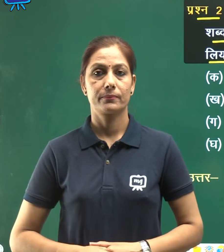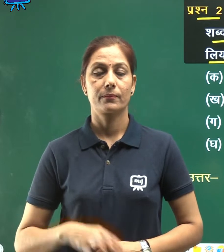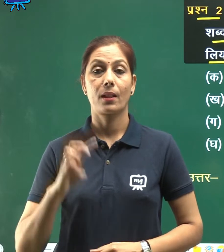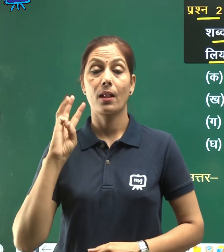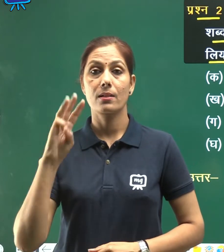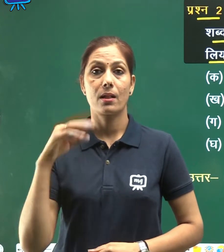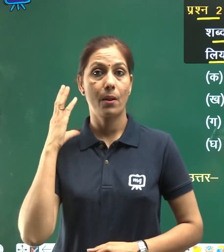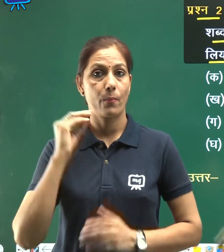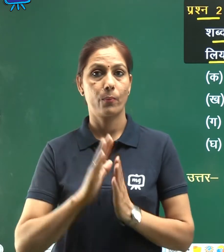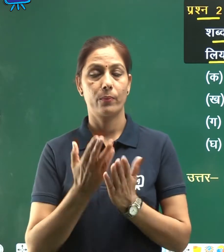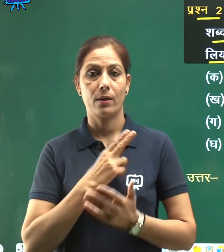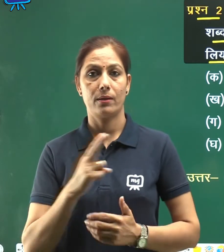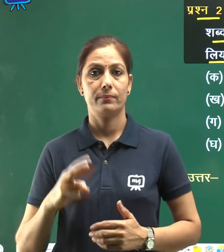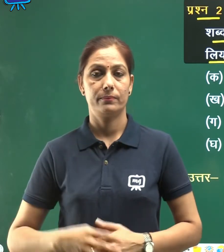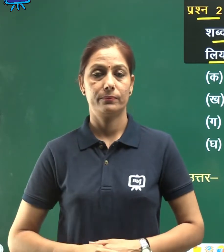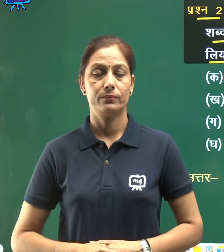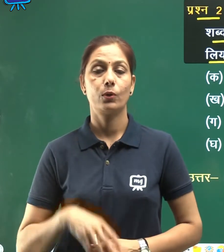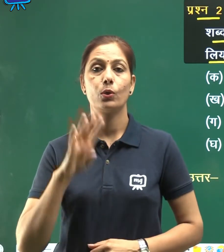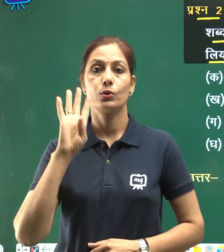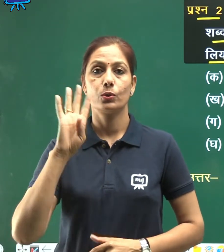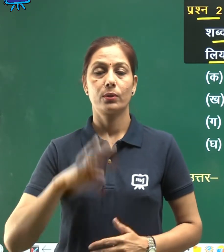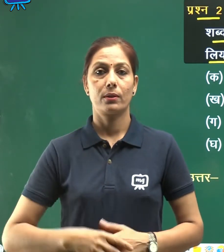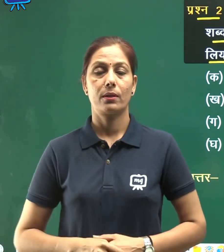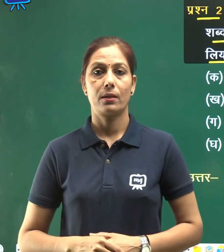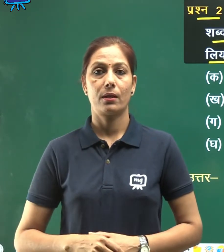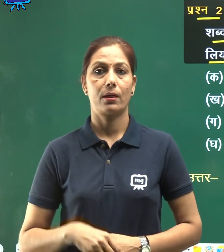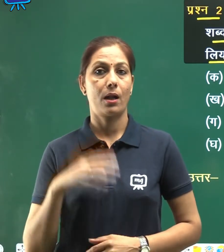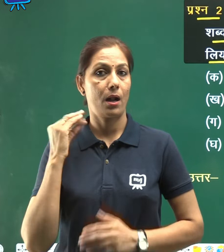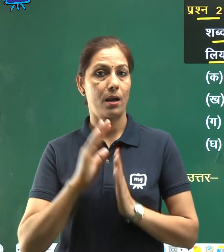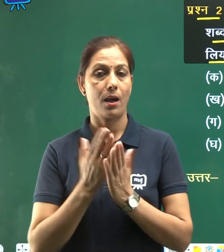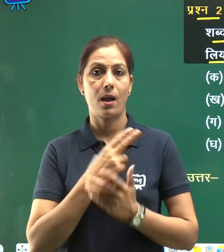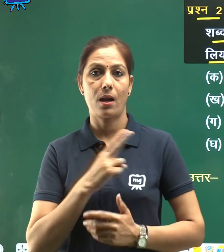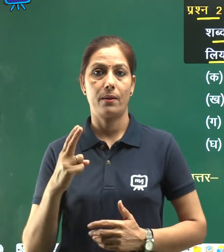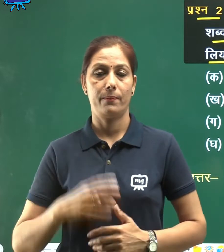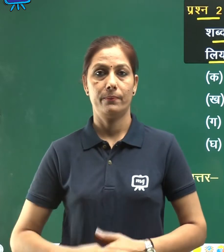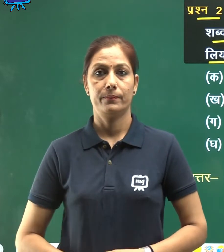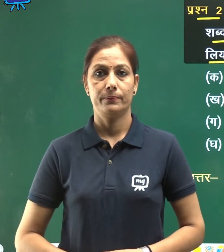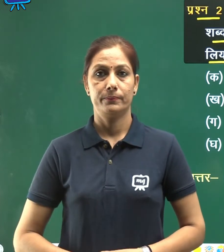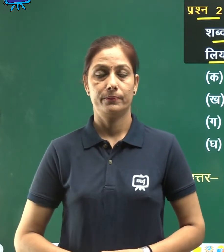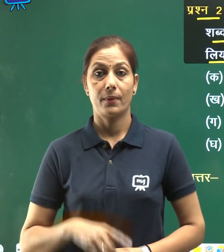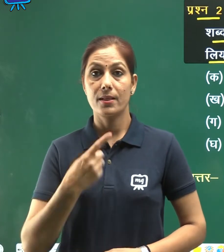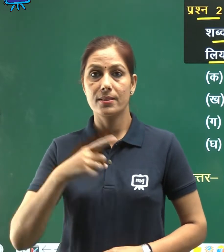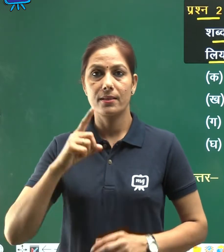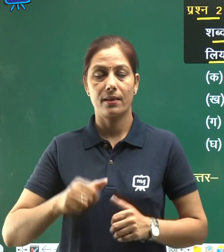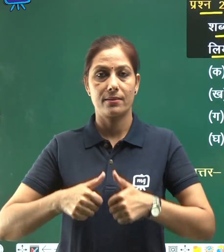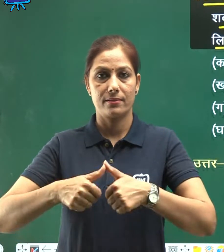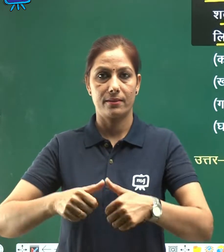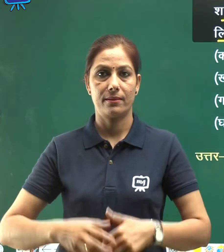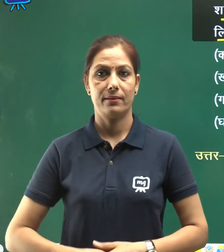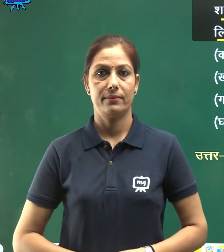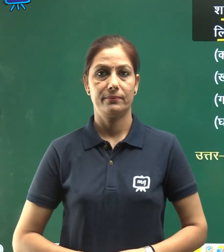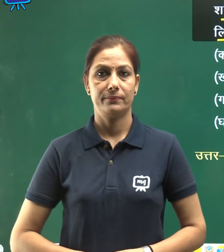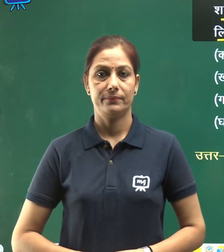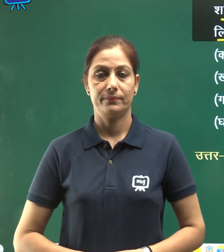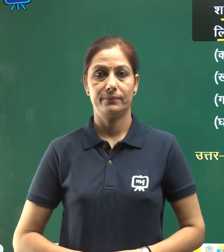तीसरा हम हशमत, चौथा शब्दों के आलोक में। सही उत्तर है